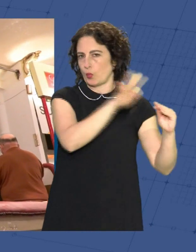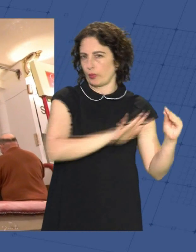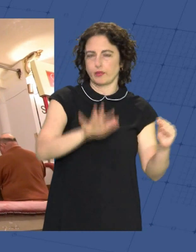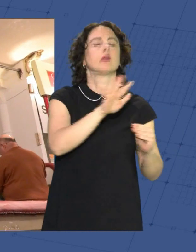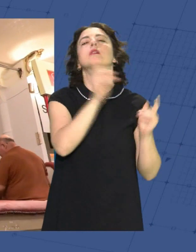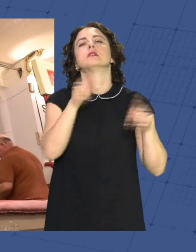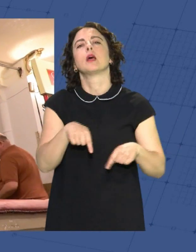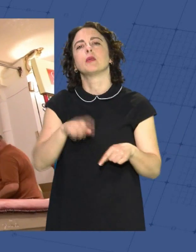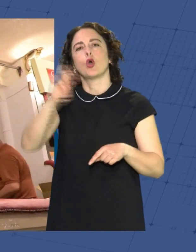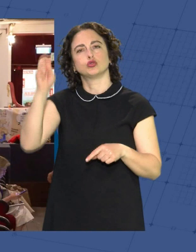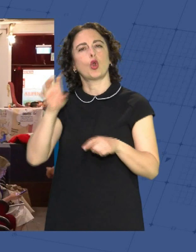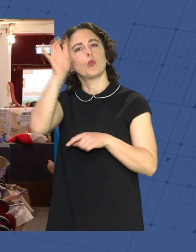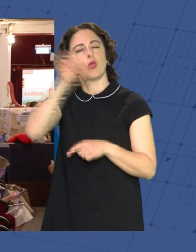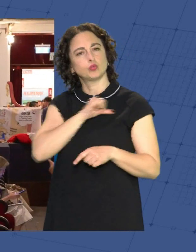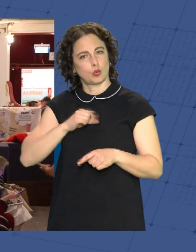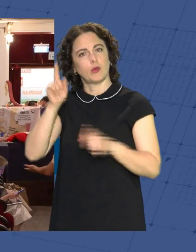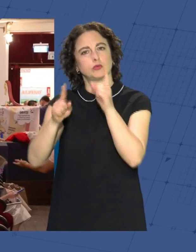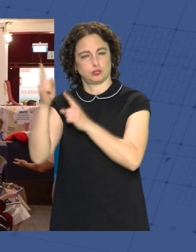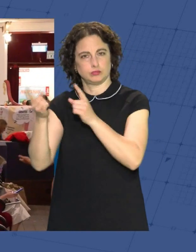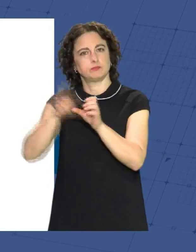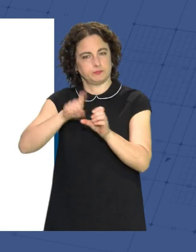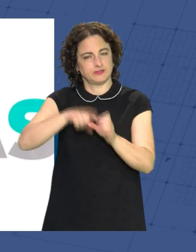y también de otras comunidades autónomas.